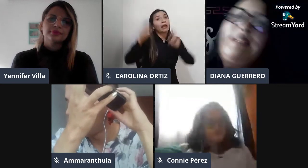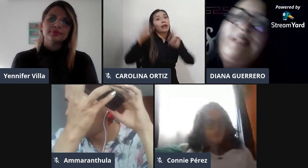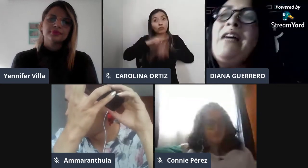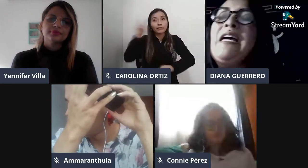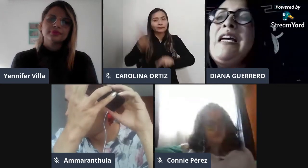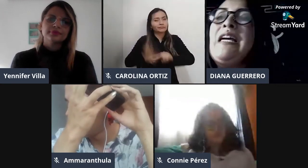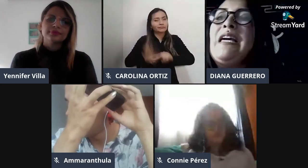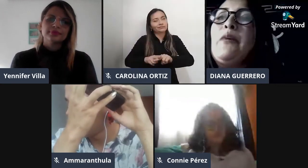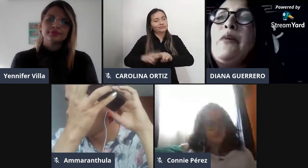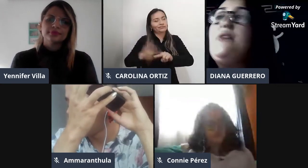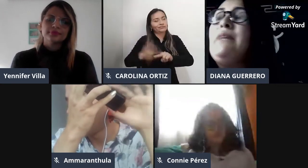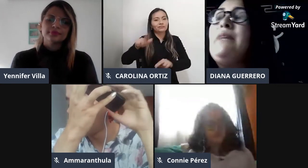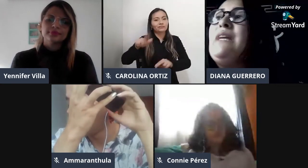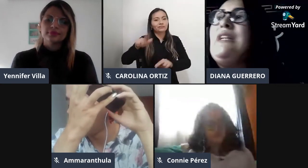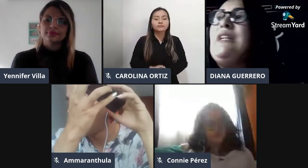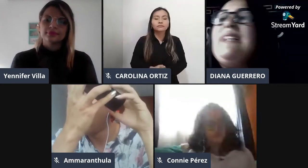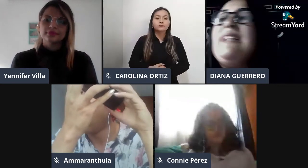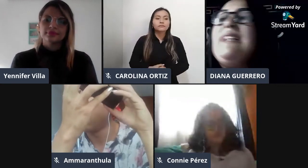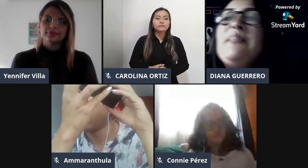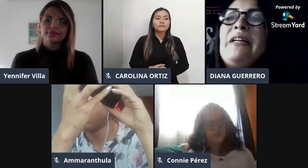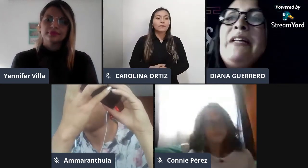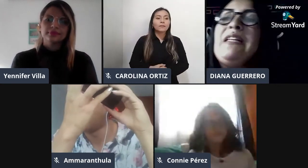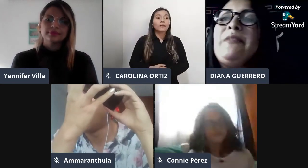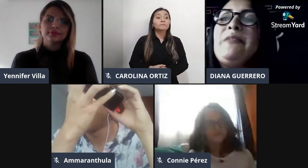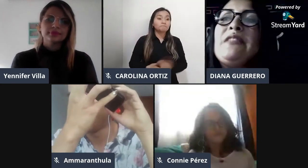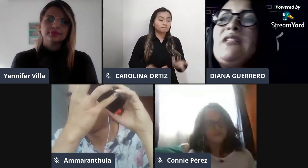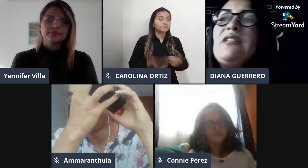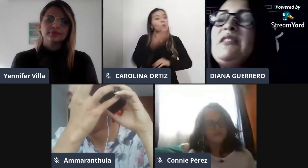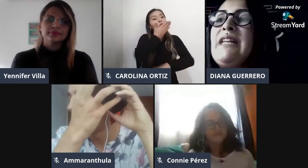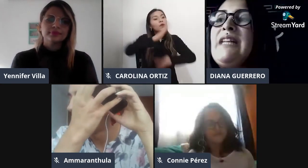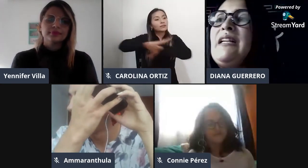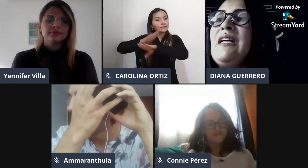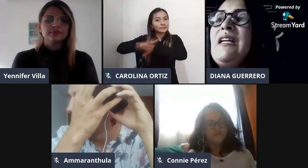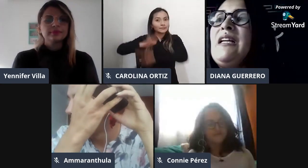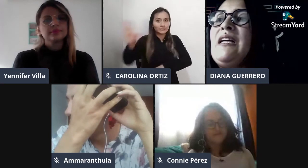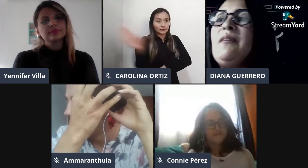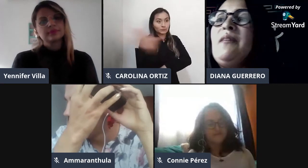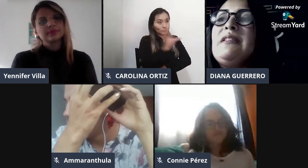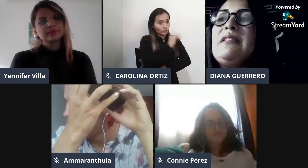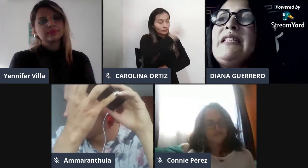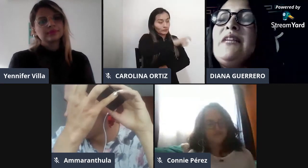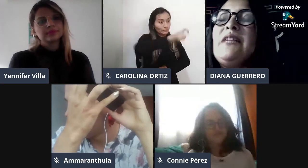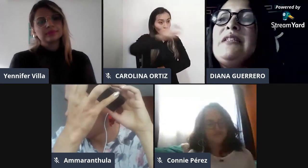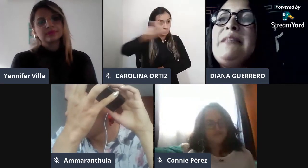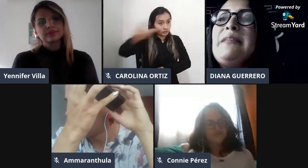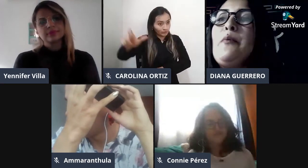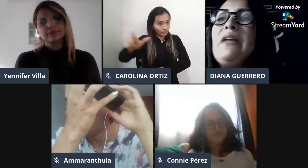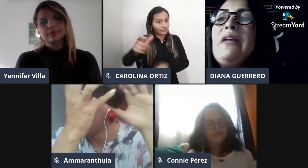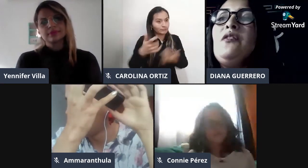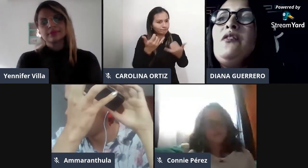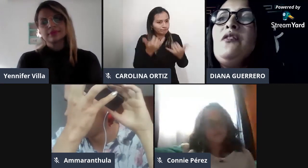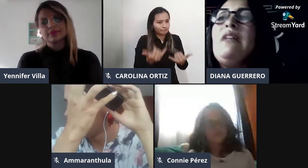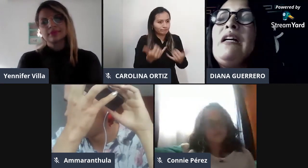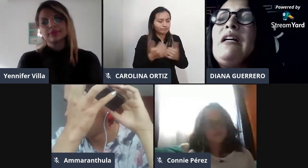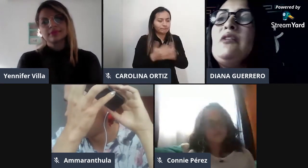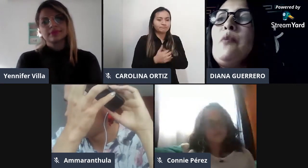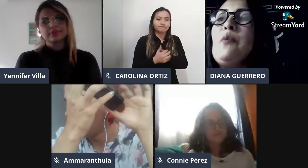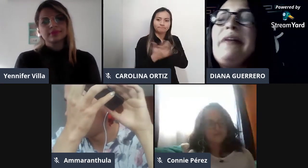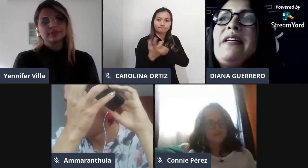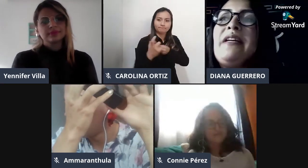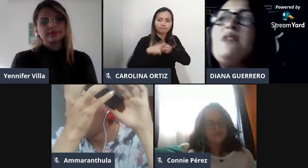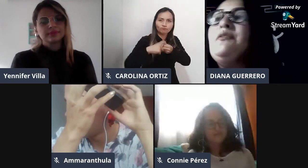¿verdad? Buenas tardes para todas las personas que nos están siguiendo en este momento,